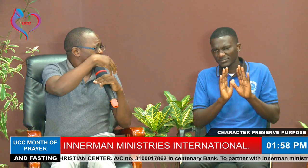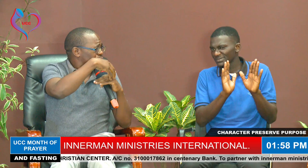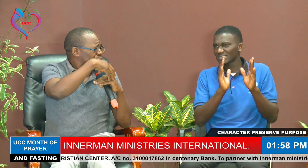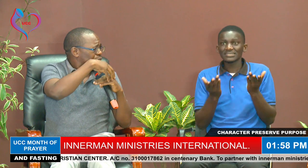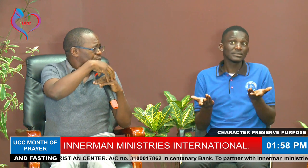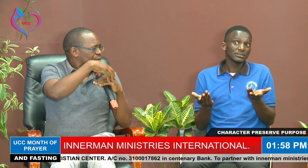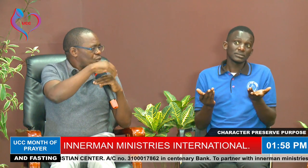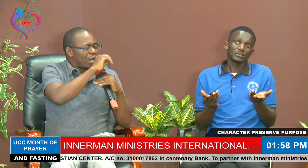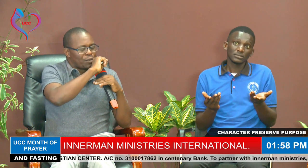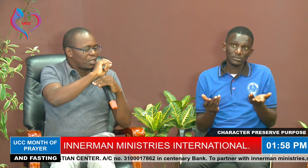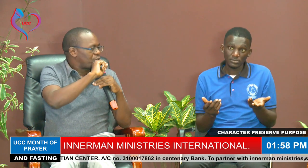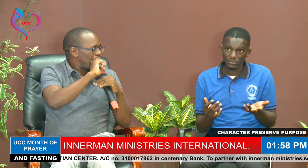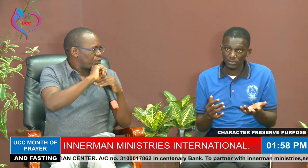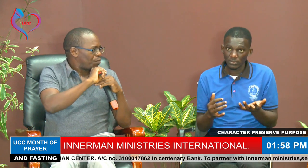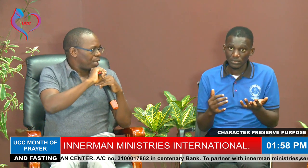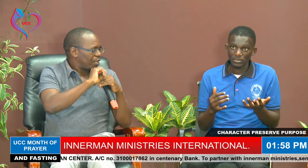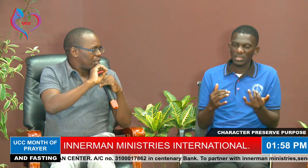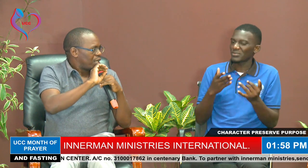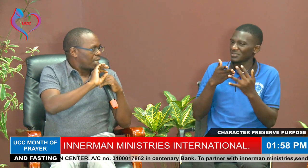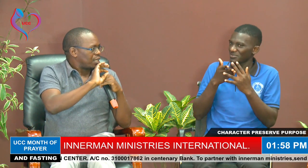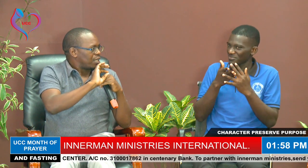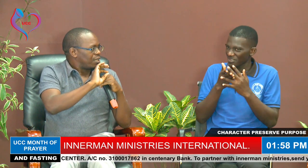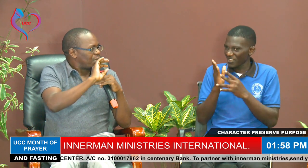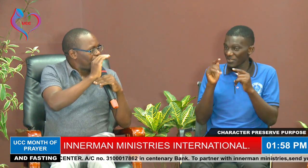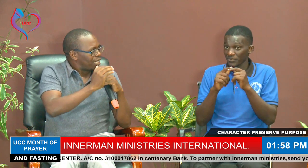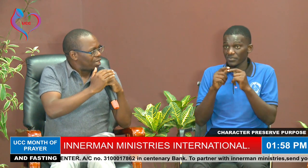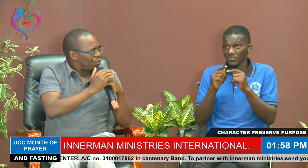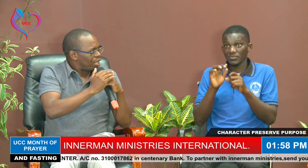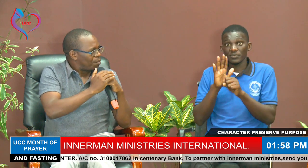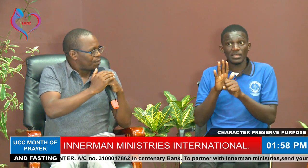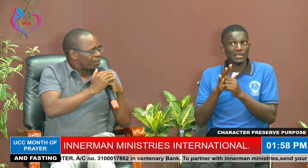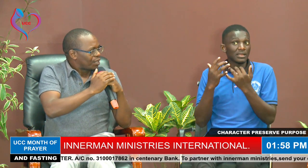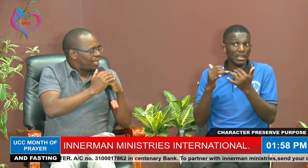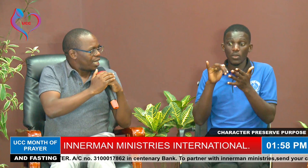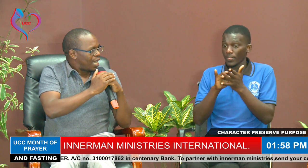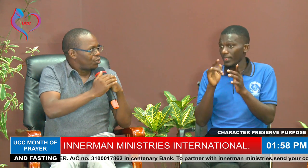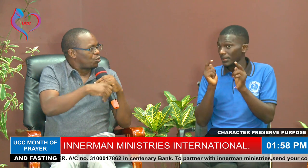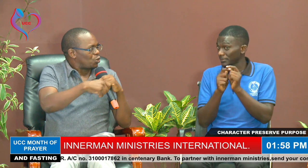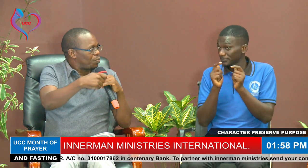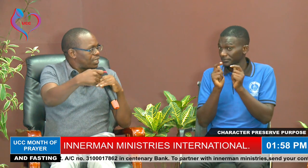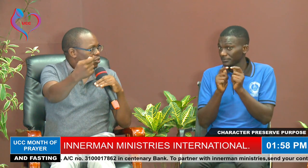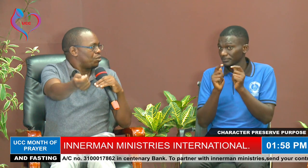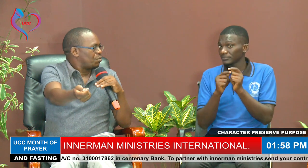nyo. So I went through a lot of pain kati that pain je nakuliramu I don't want to pass it on.